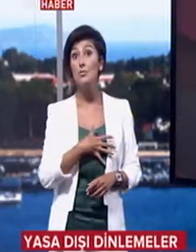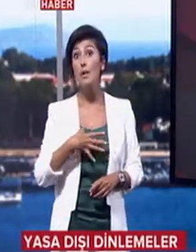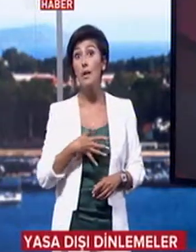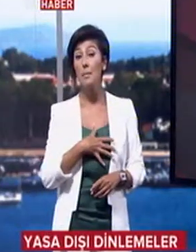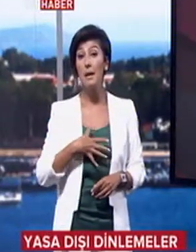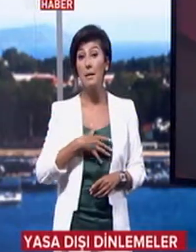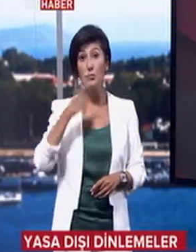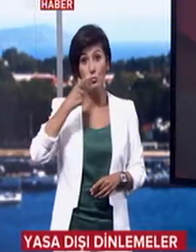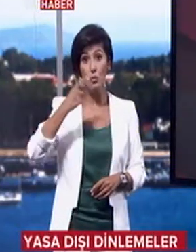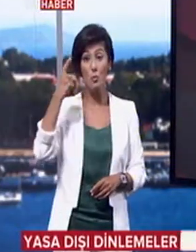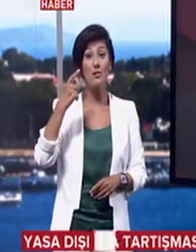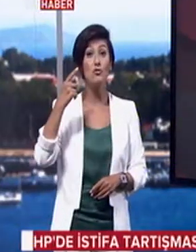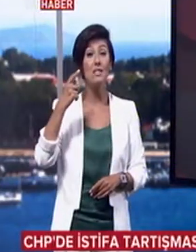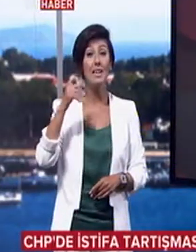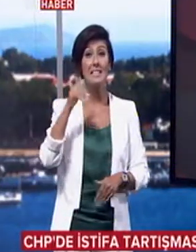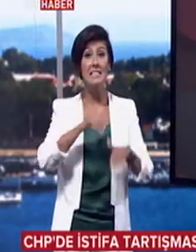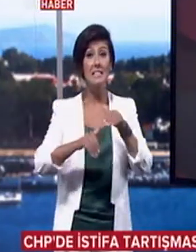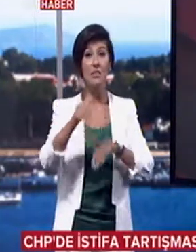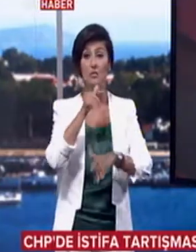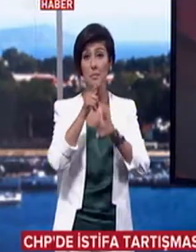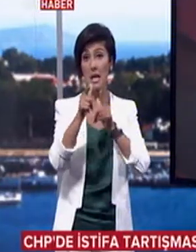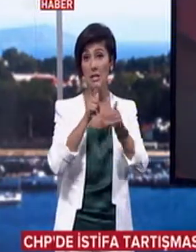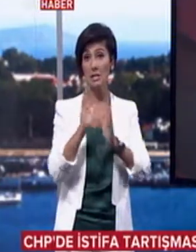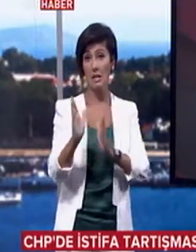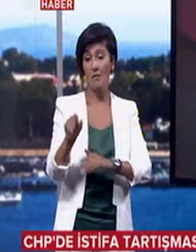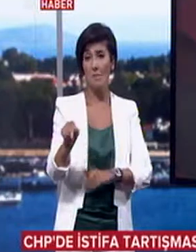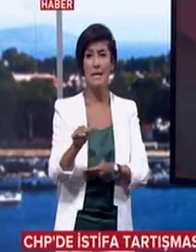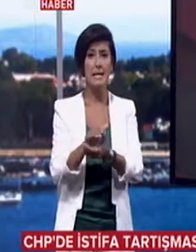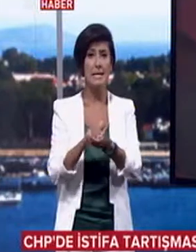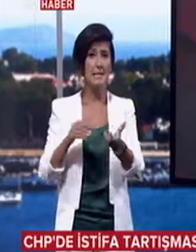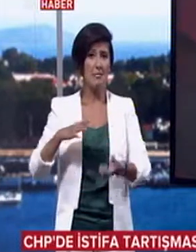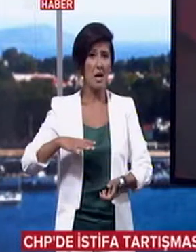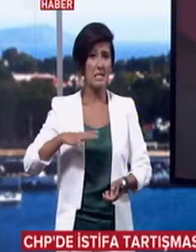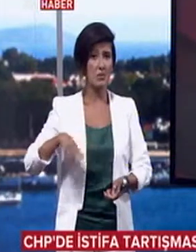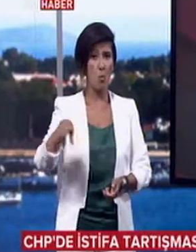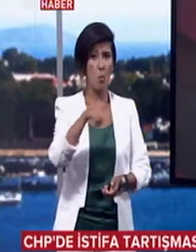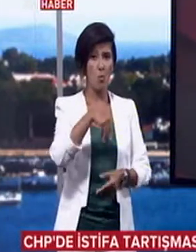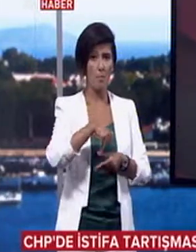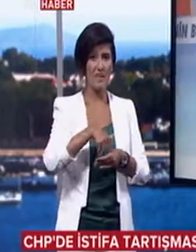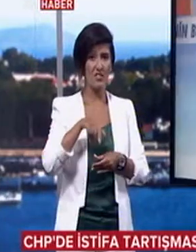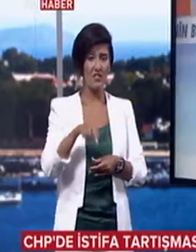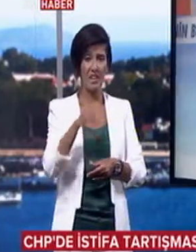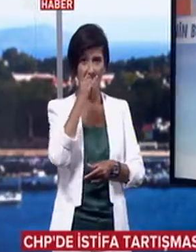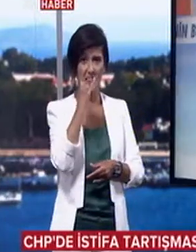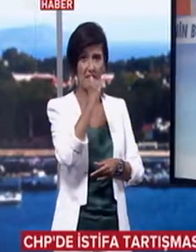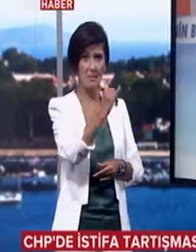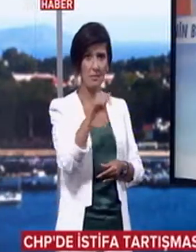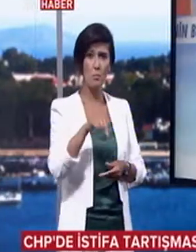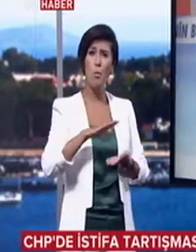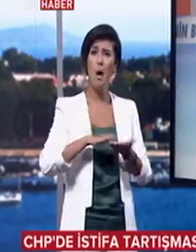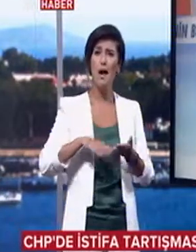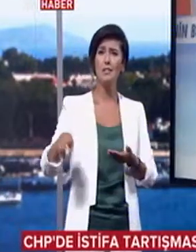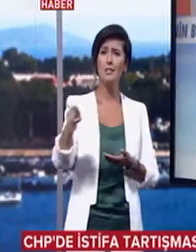Cumhuriyet Halk Partisi'nde Cumhurbaşkanı seçiminin yankıları devam ediyor. İstifasını isteyen milletvekillerine tepkisini,